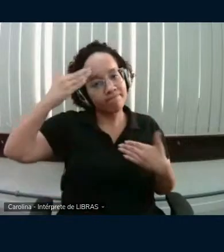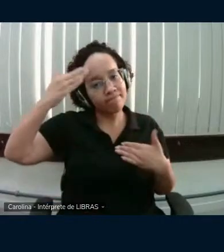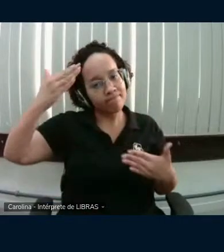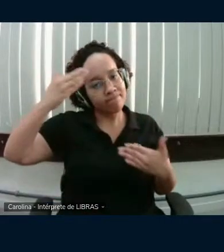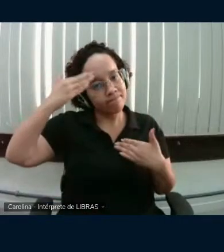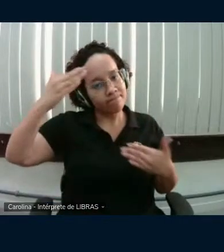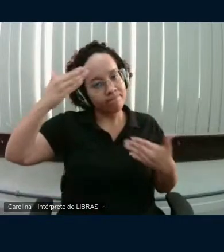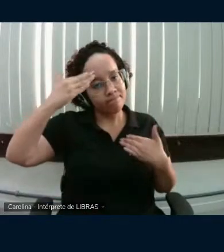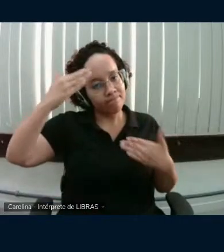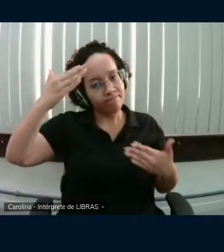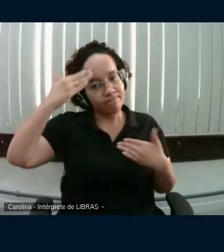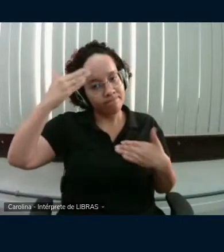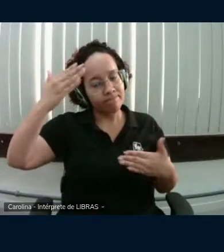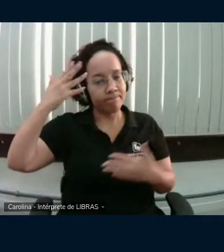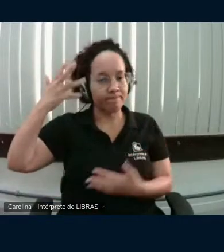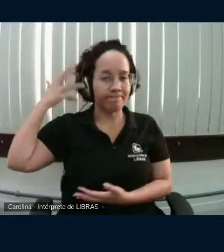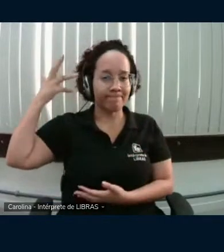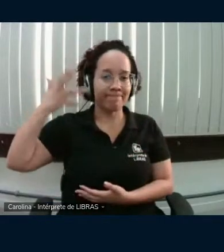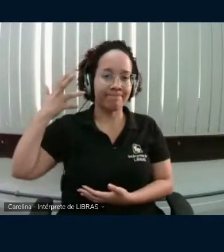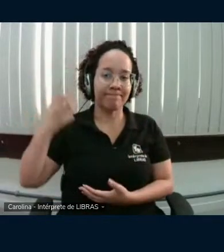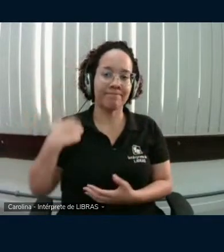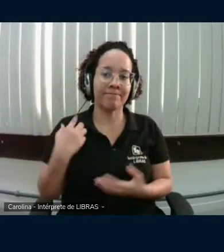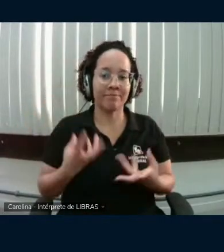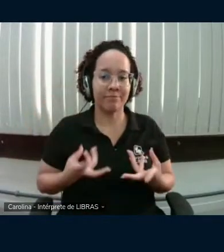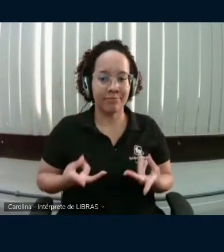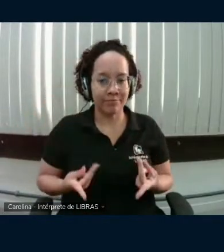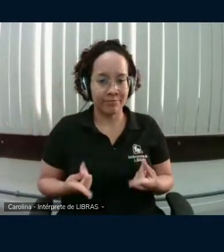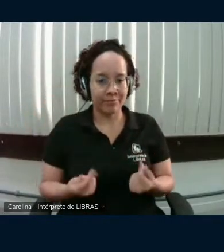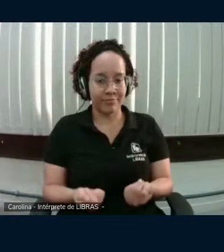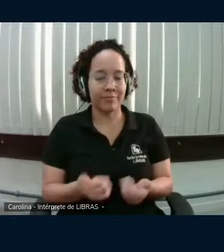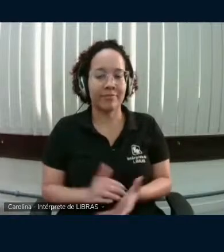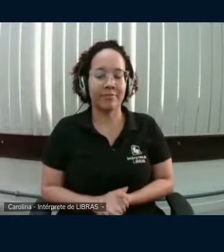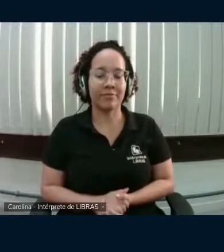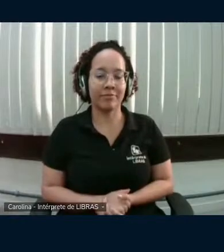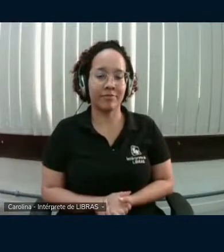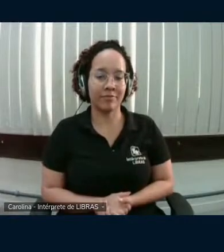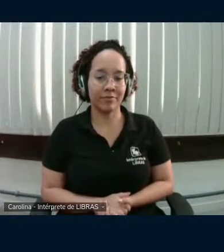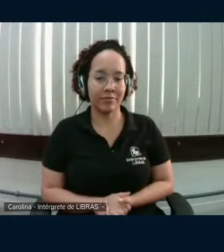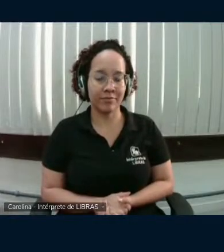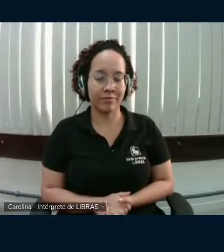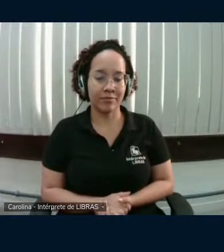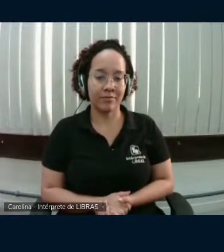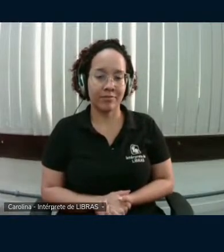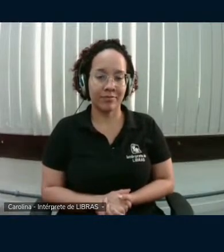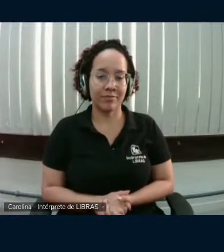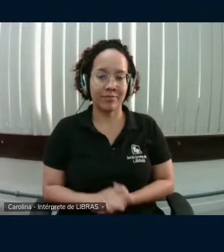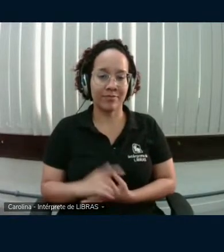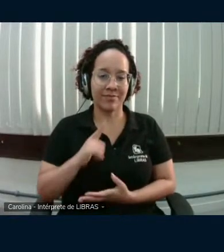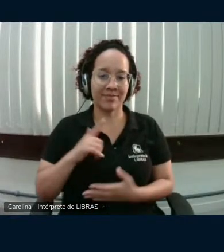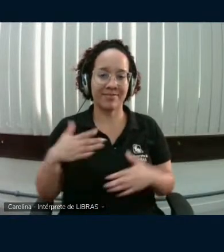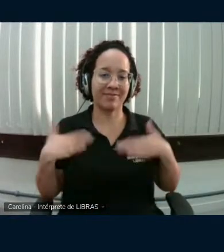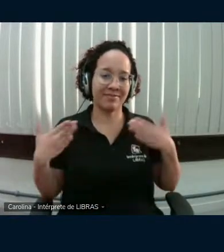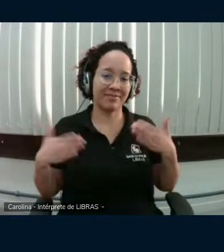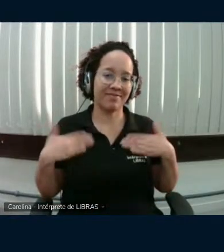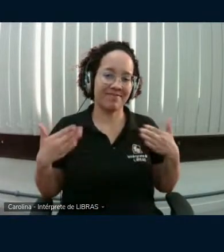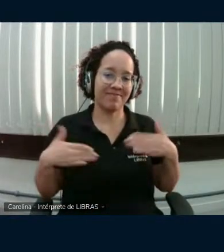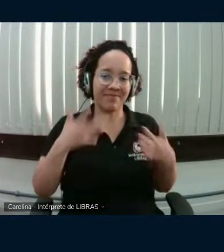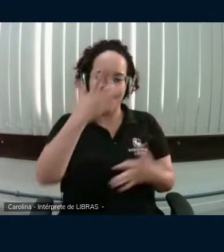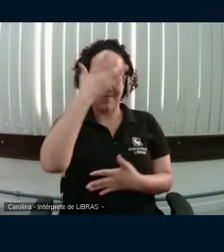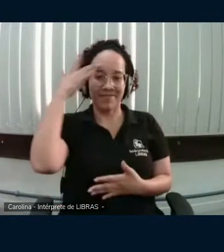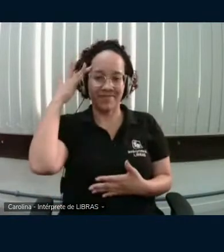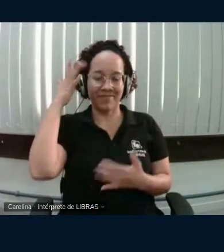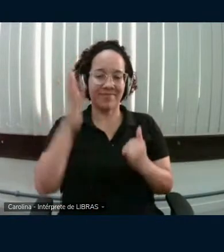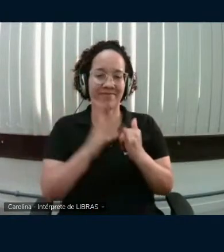dizendo que a sua fala foi excelente. Obrigada, pessoal. E a animação só permanece aqui,